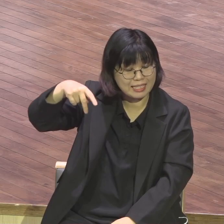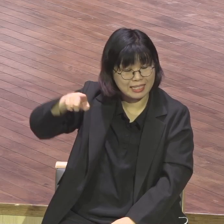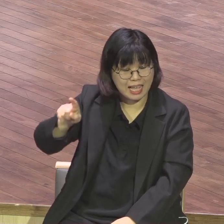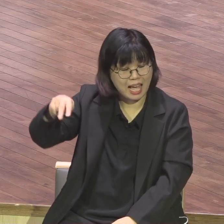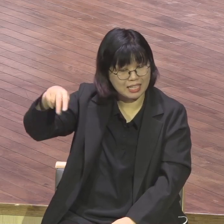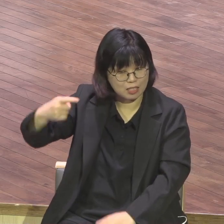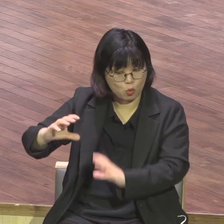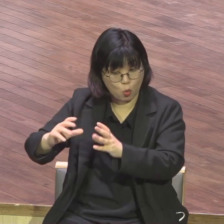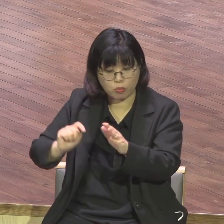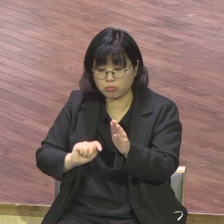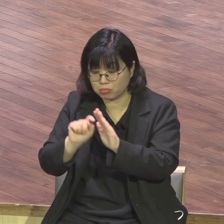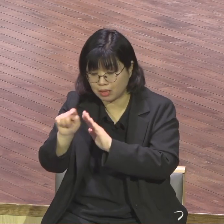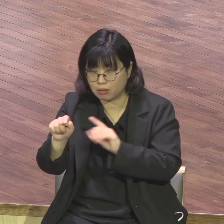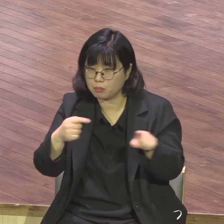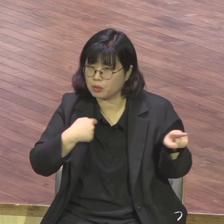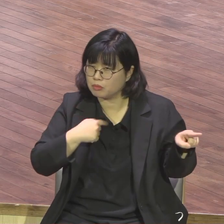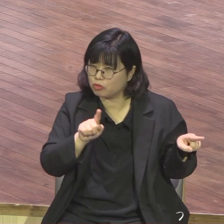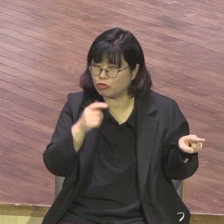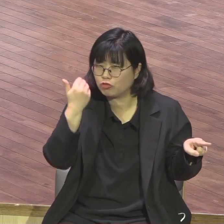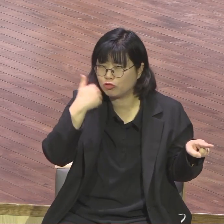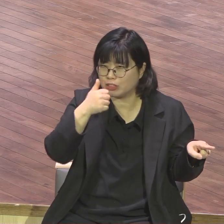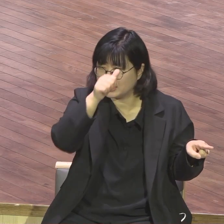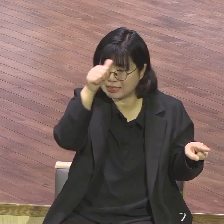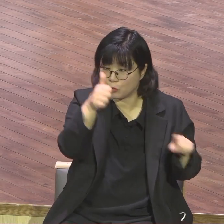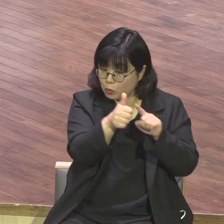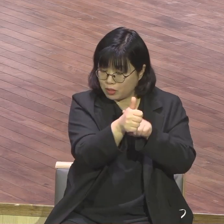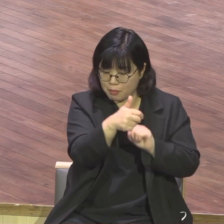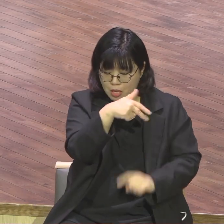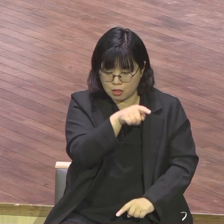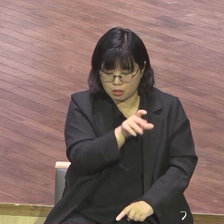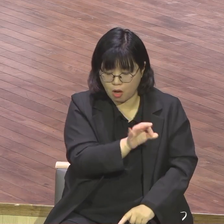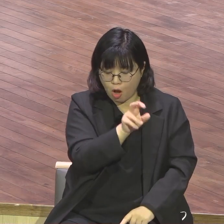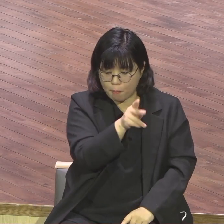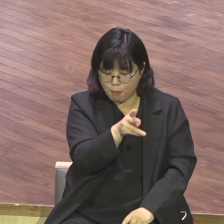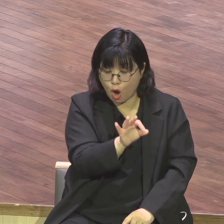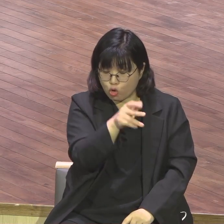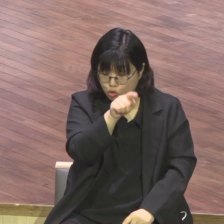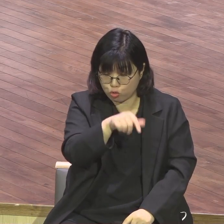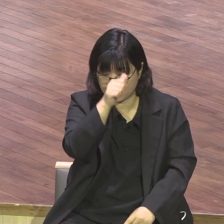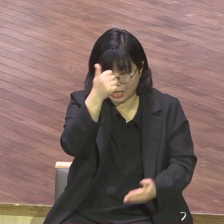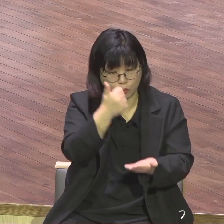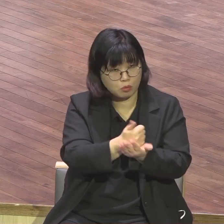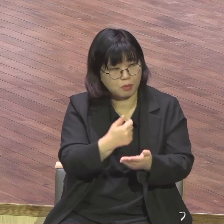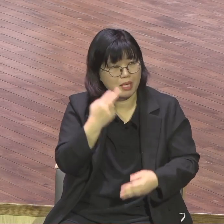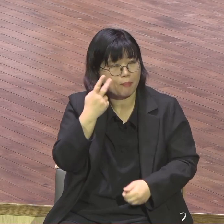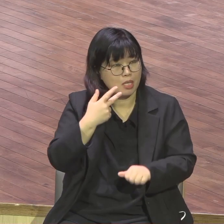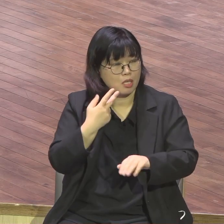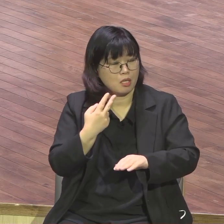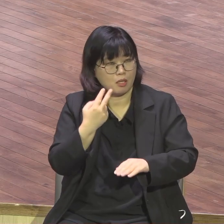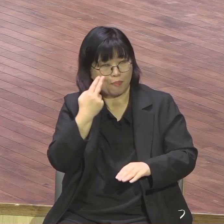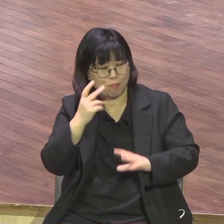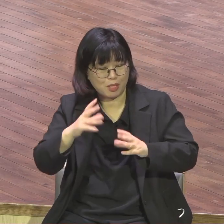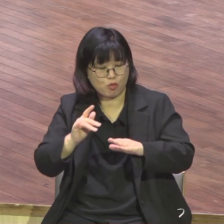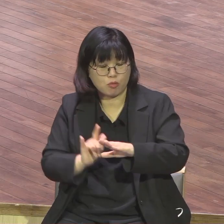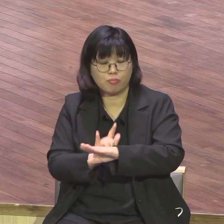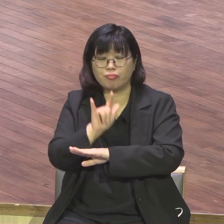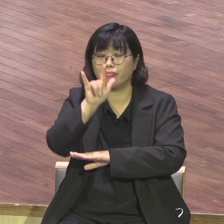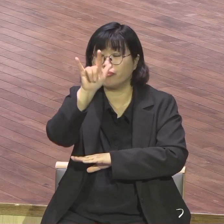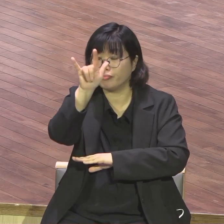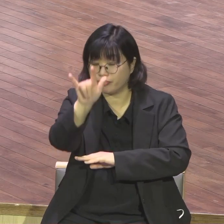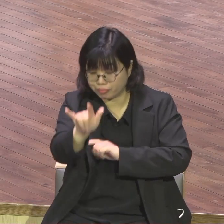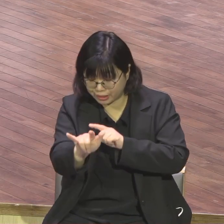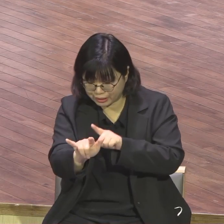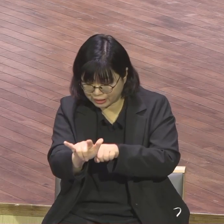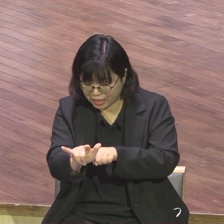저녁 먹으면서 뭐 요즘 우리 원가가 뭐 재료가 많이 오르고 뭐 이래가지고 좀 올려달라 뭐 이렇게 이야기를 한대요. 그럼 하면 뭐 저녁 먹으러 나서